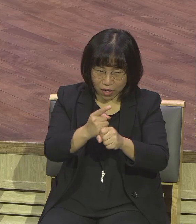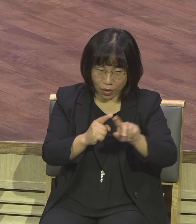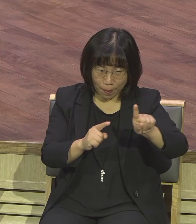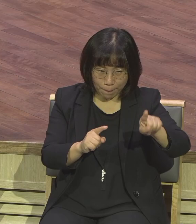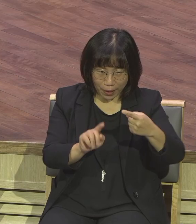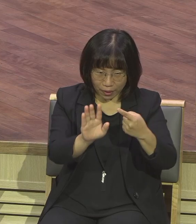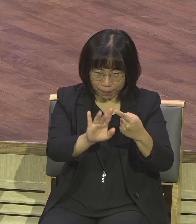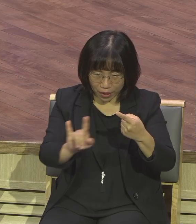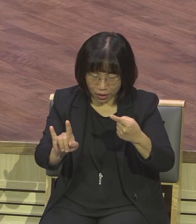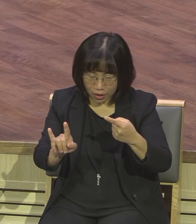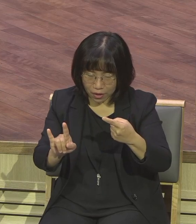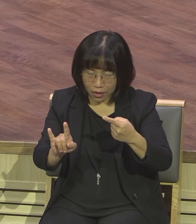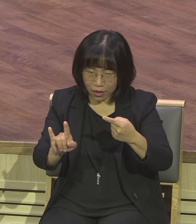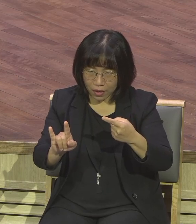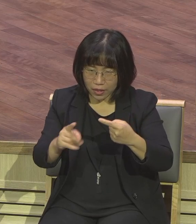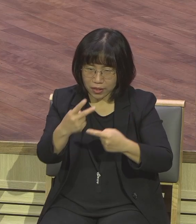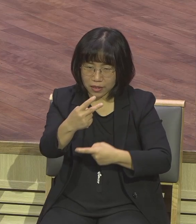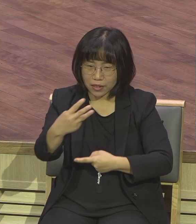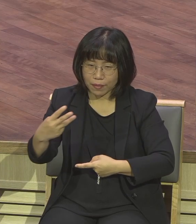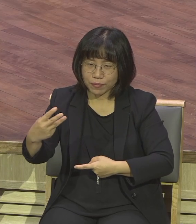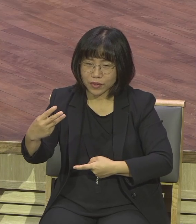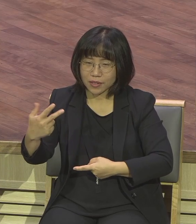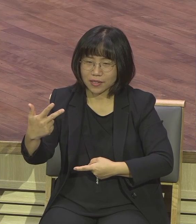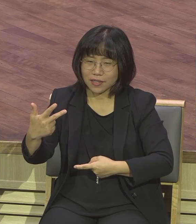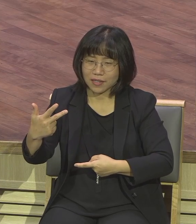이런 경제를 받아야 돼요, 지금.